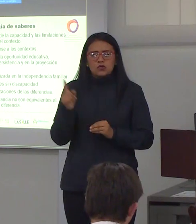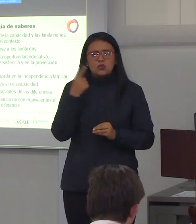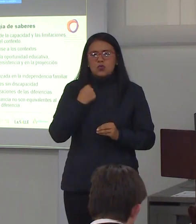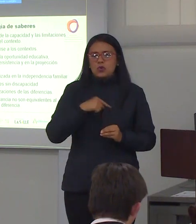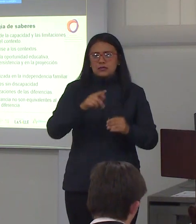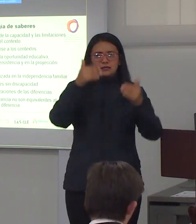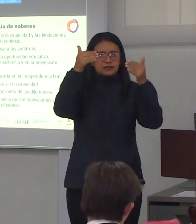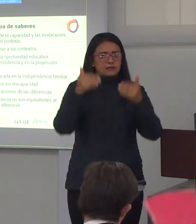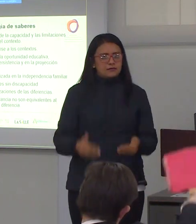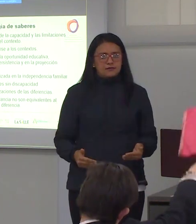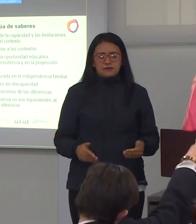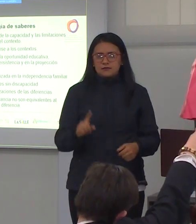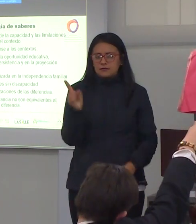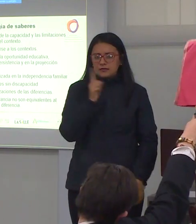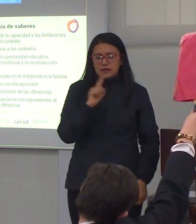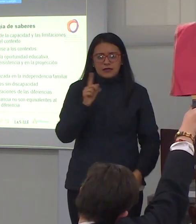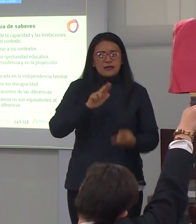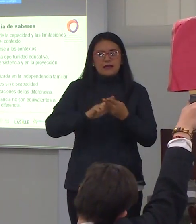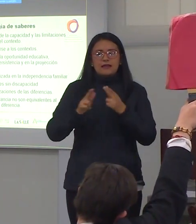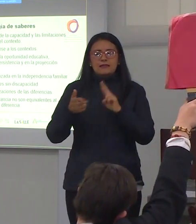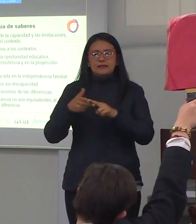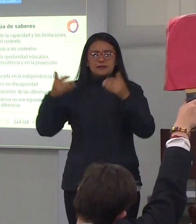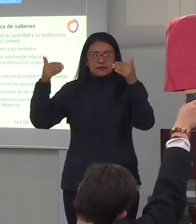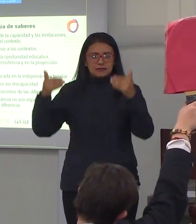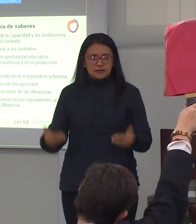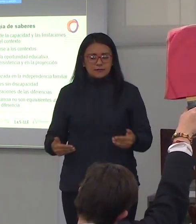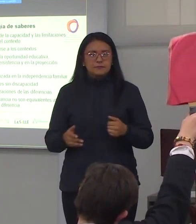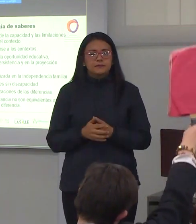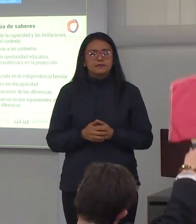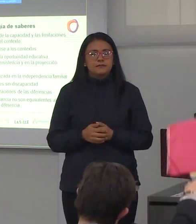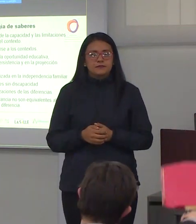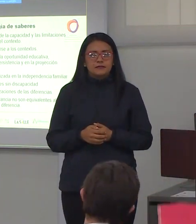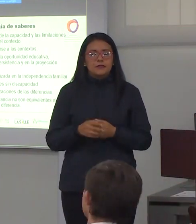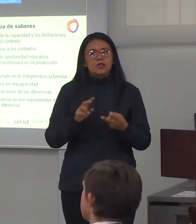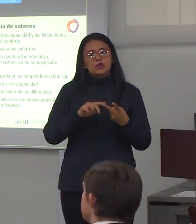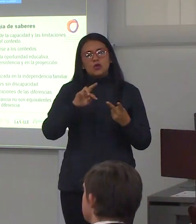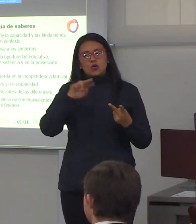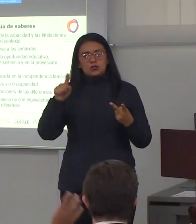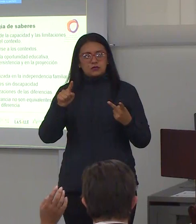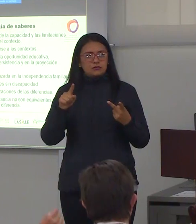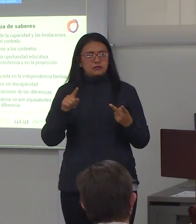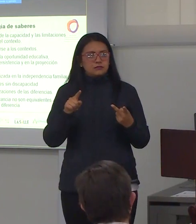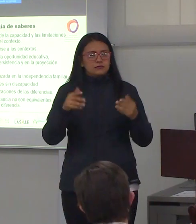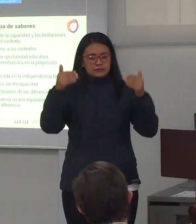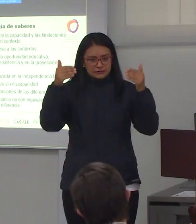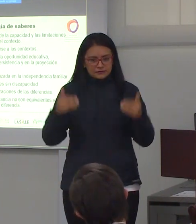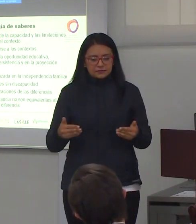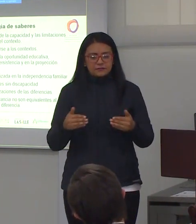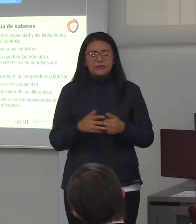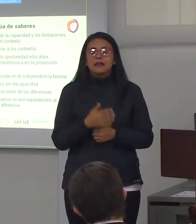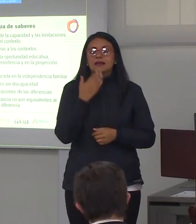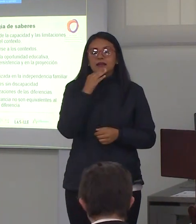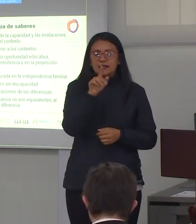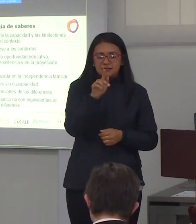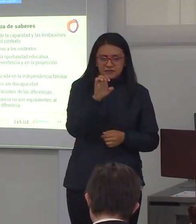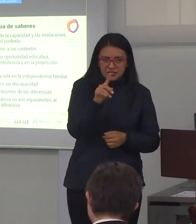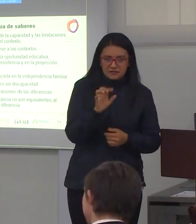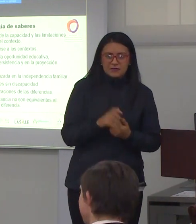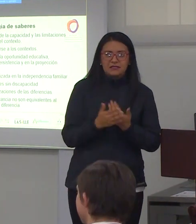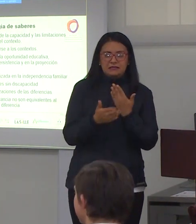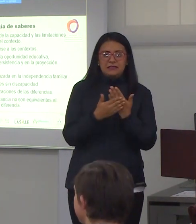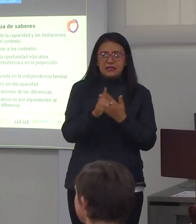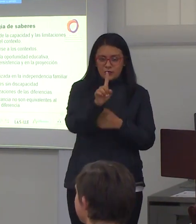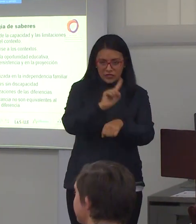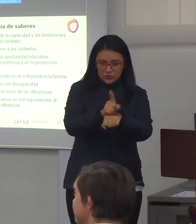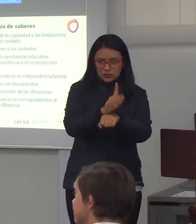discapacidad sino al contrario es la discapacidad y lo otro que nos hemos encontrado gracias Felipe también minuto